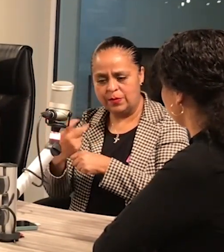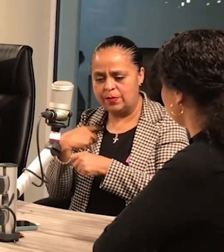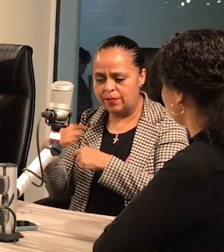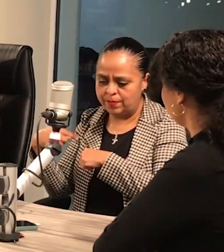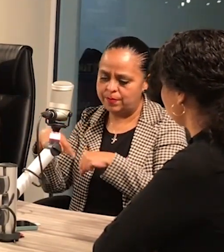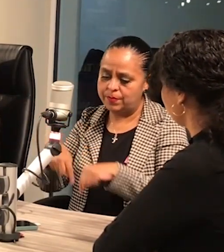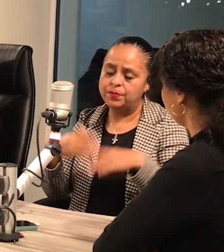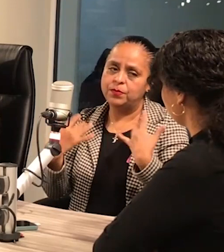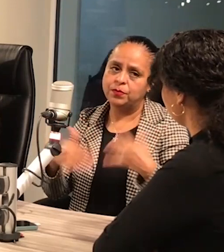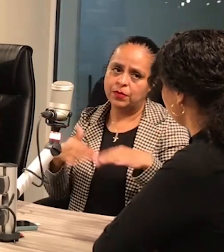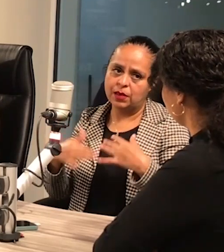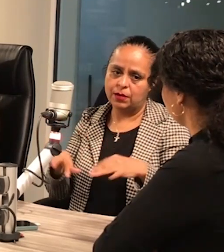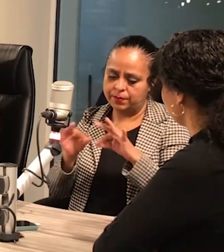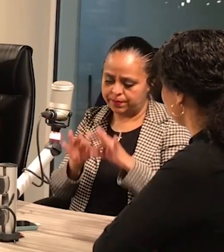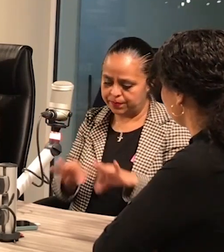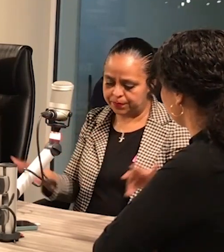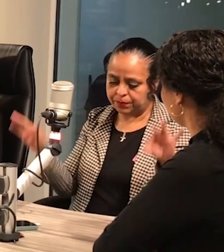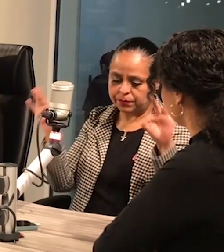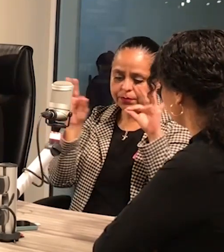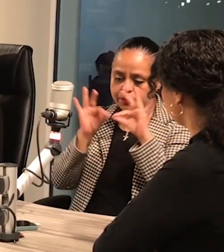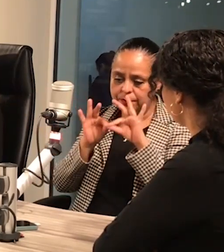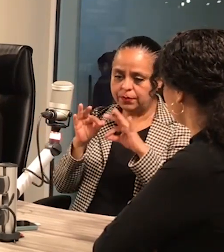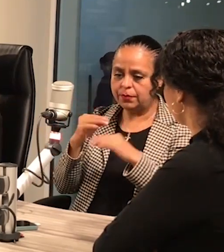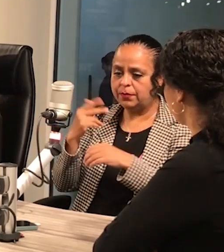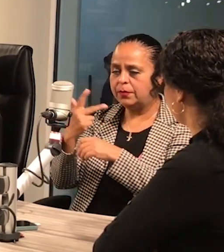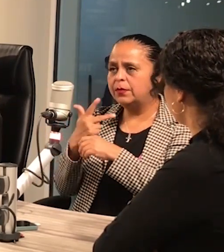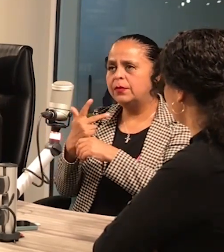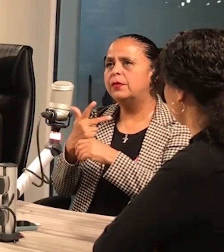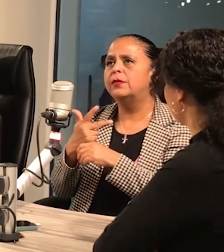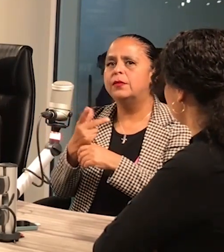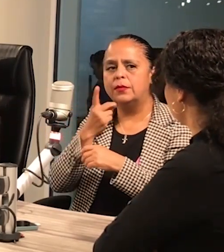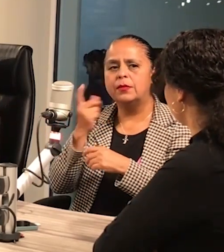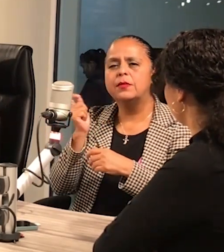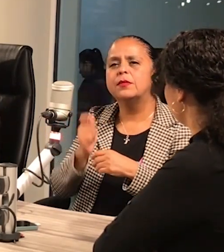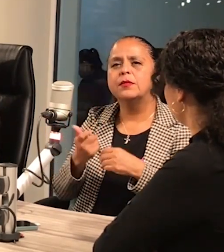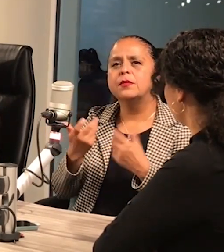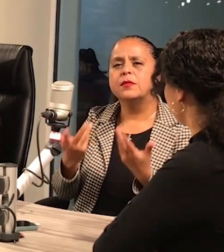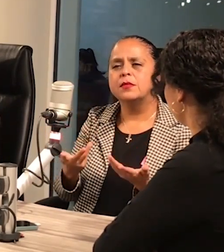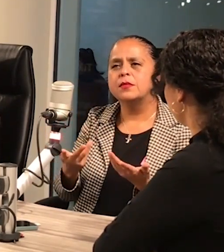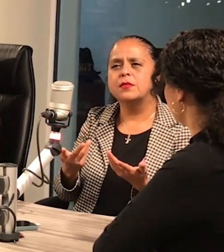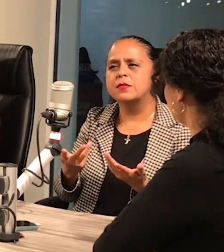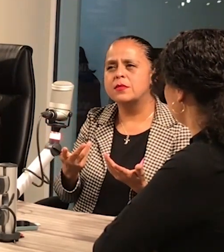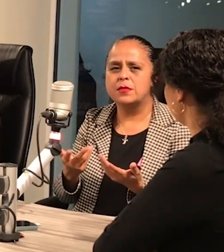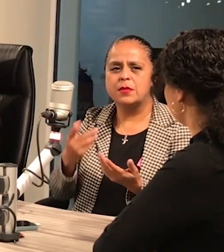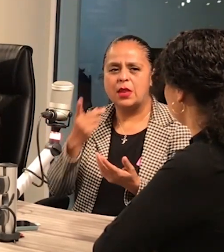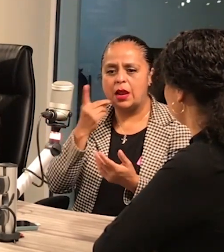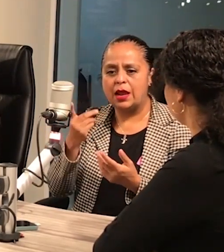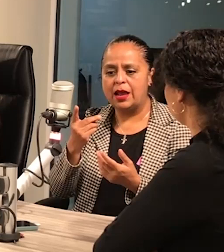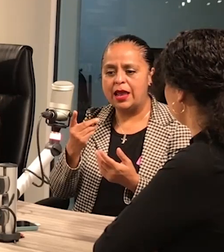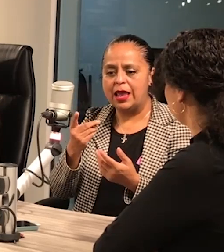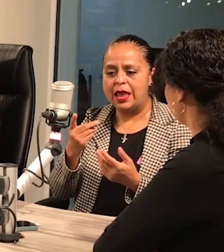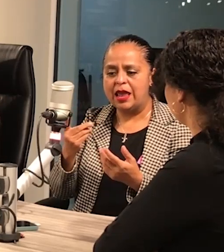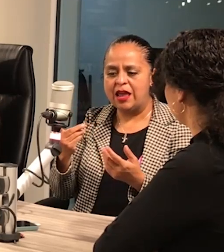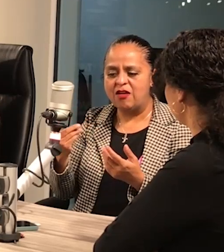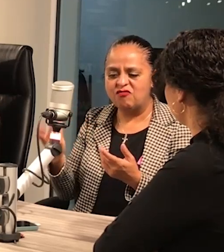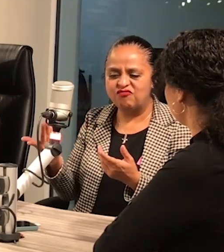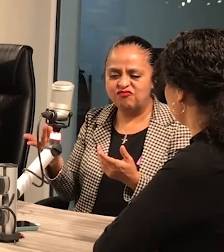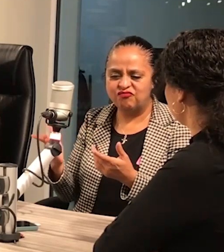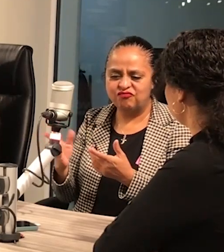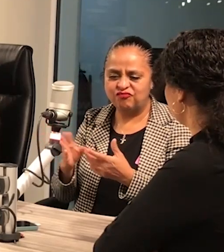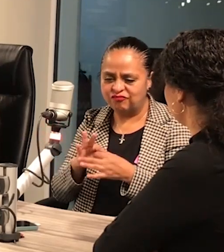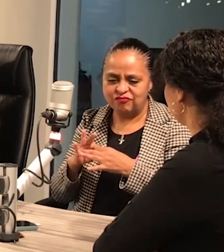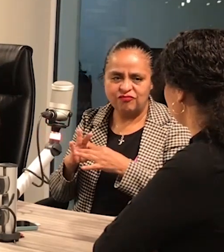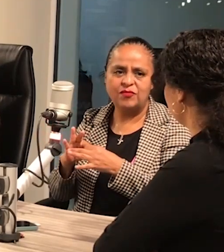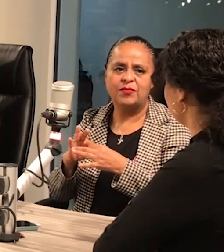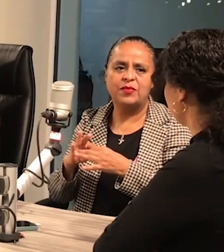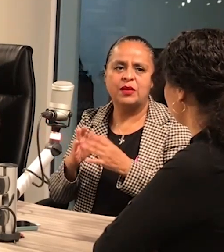es bien importante, sobre todo esta bisagra, ¿no? Desde la parte de coyuntura, de la parte de